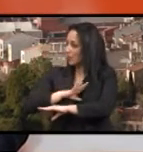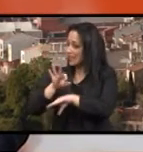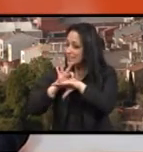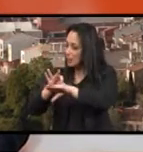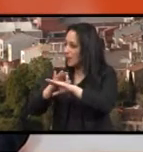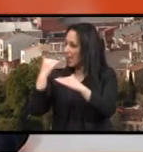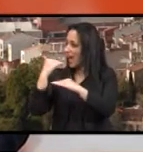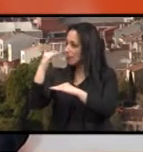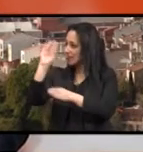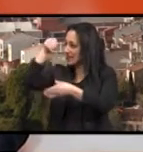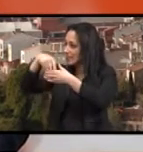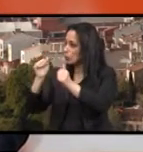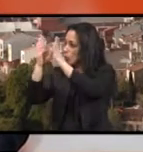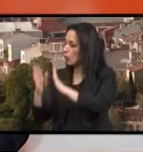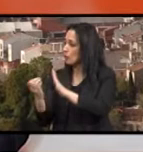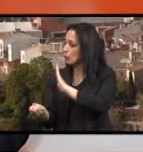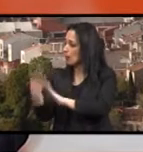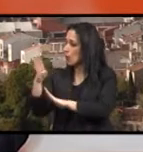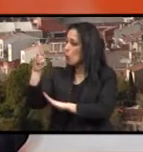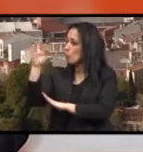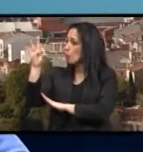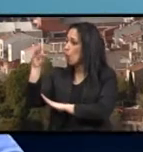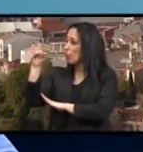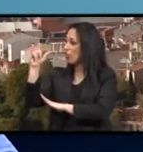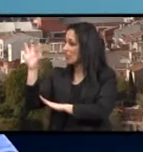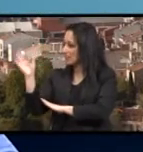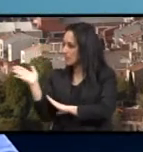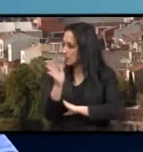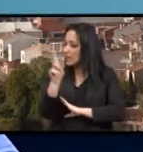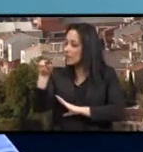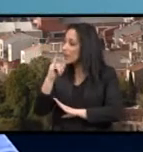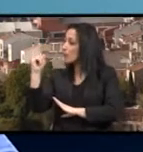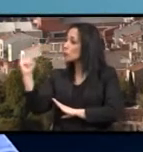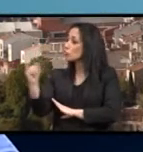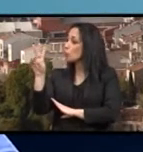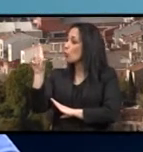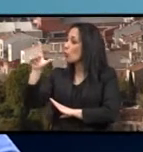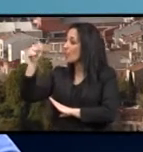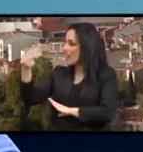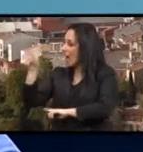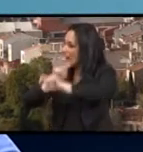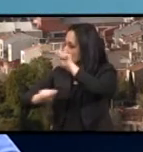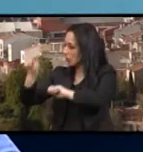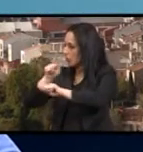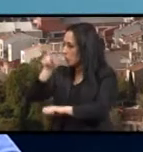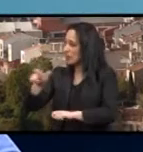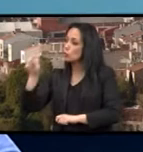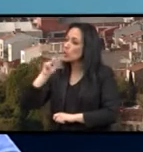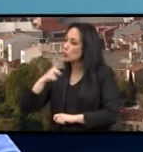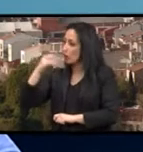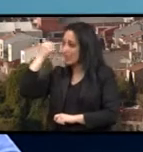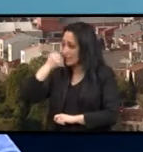de Prodis. Llavors també tenim la Júlia Outeriño, que és de l'associació APSOTE de Persones Sordes de